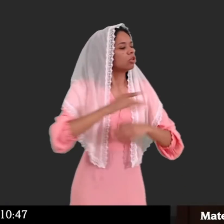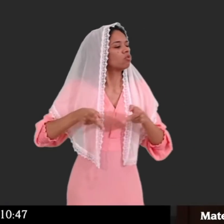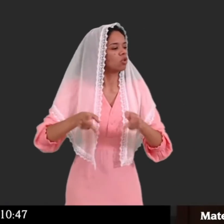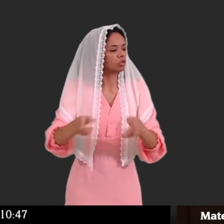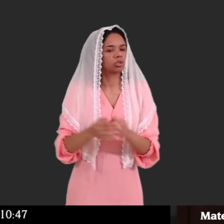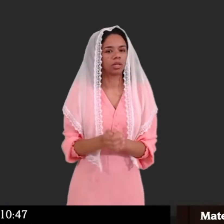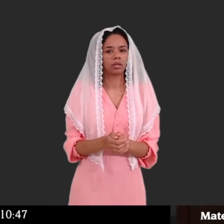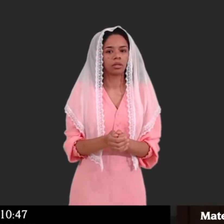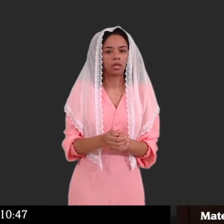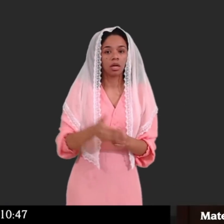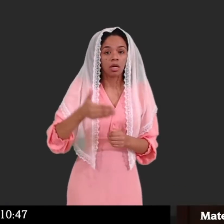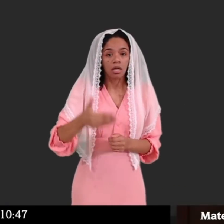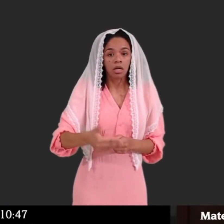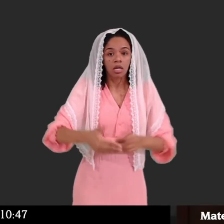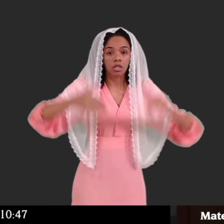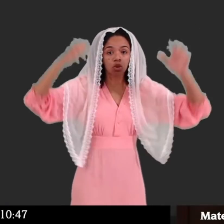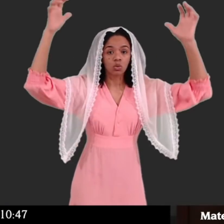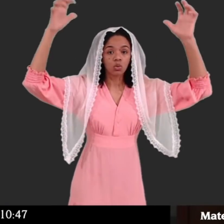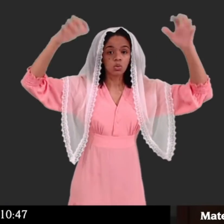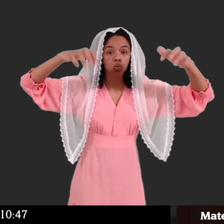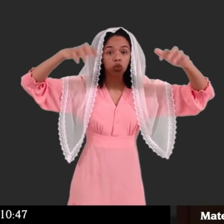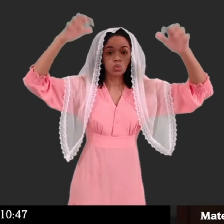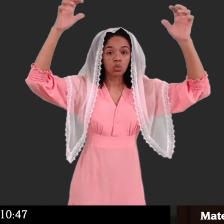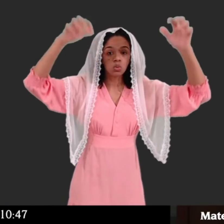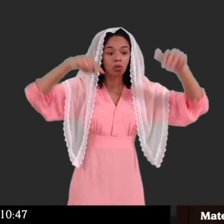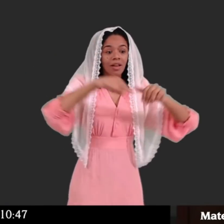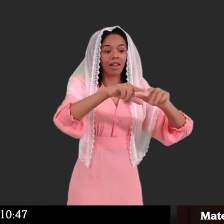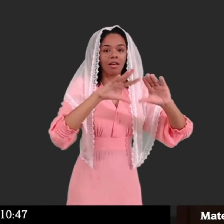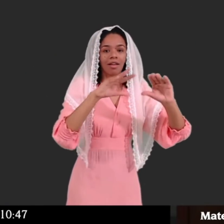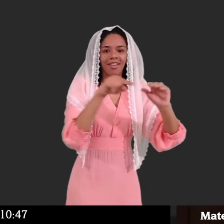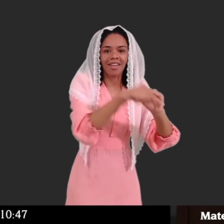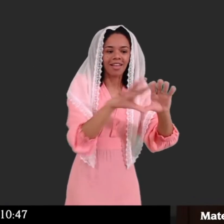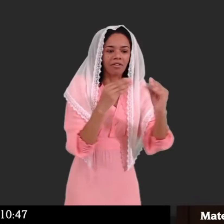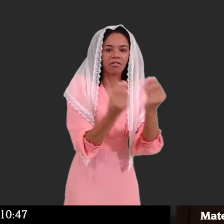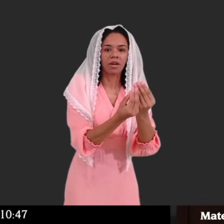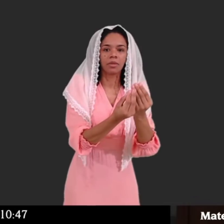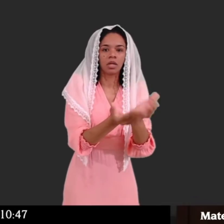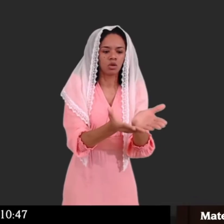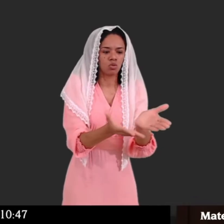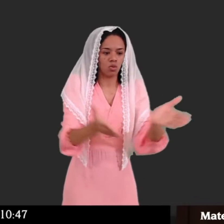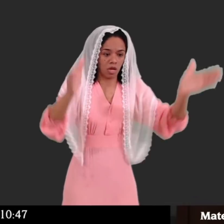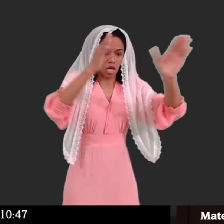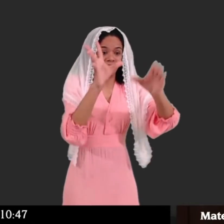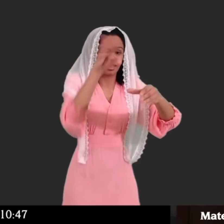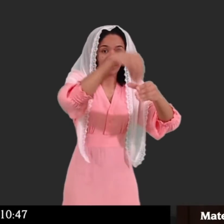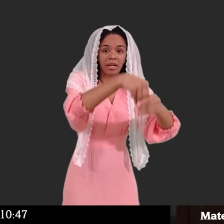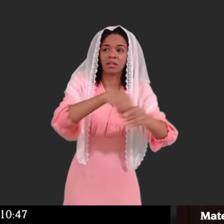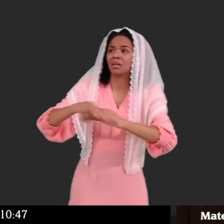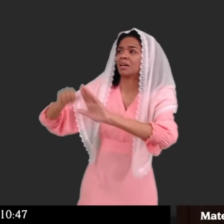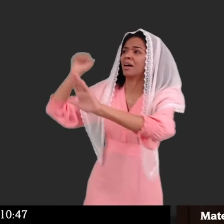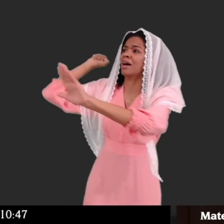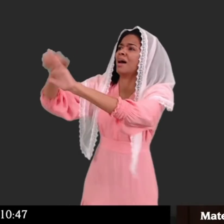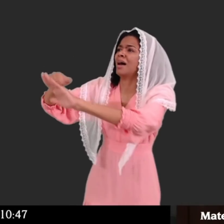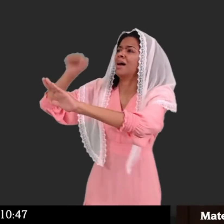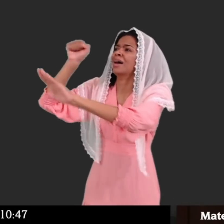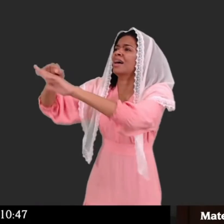e eles batiam do lado de fora, talvez o coração de Noé amolecesse, Abra-nos, Noé, nossos filhos estão morrendo.